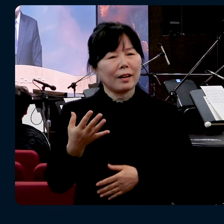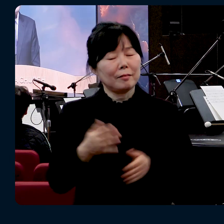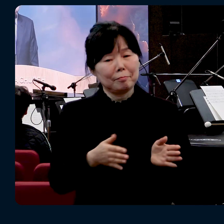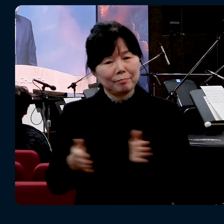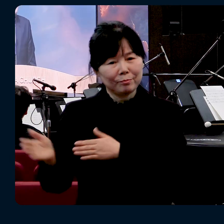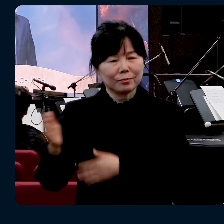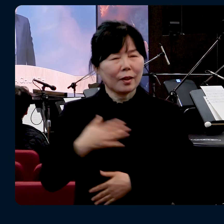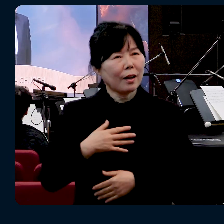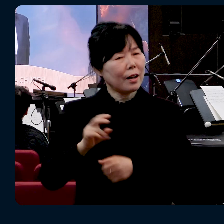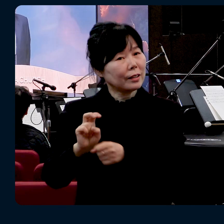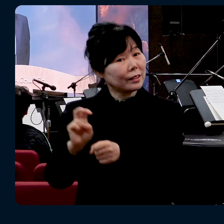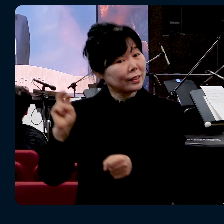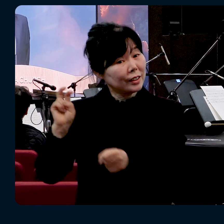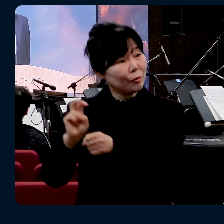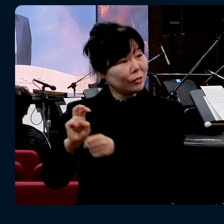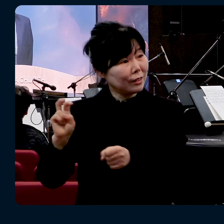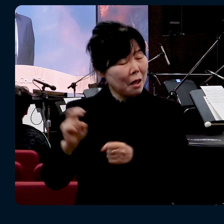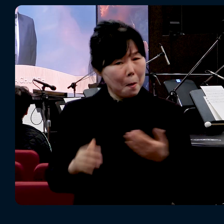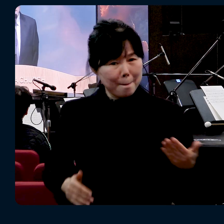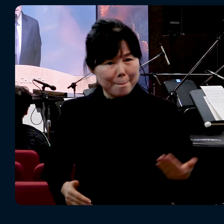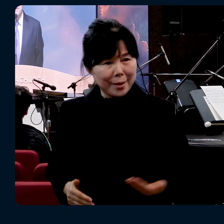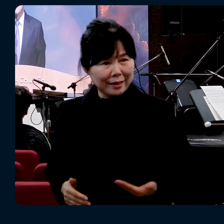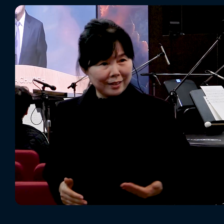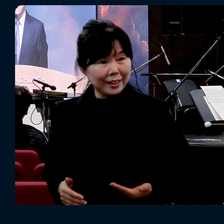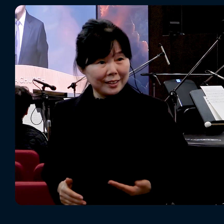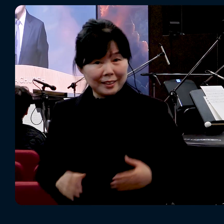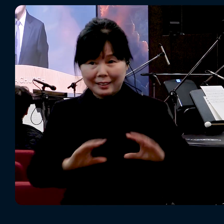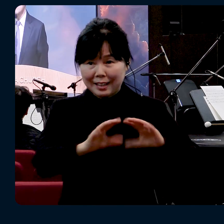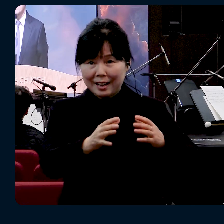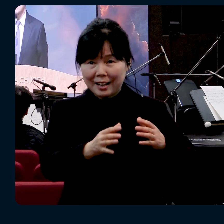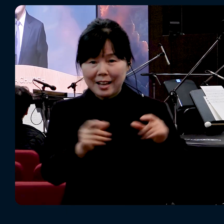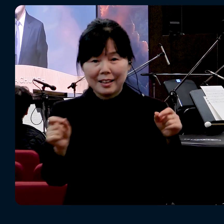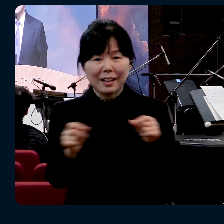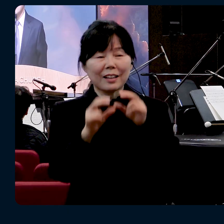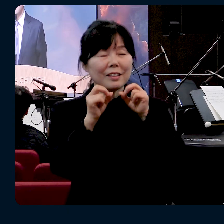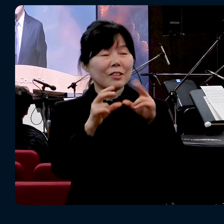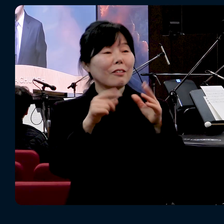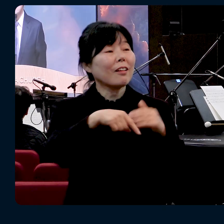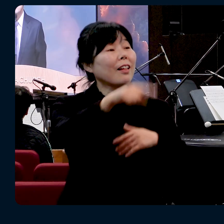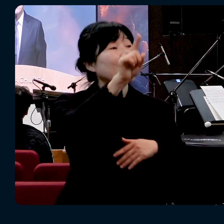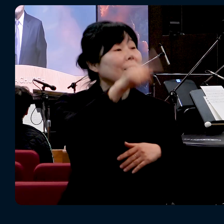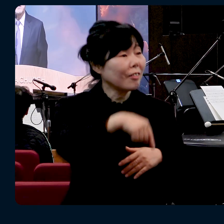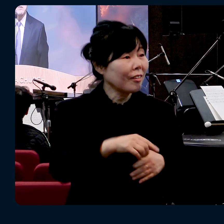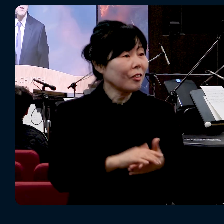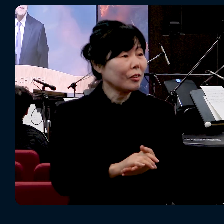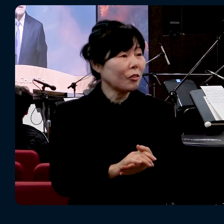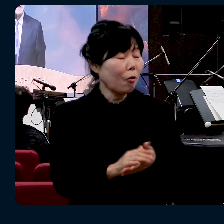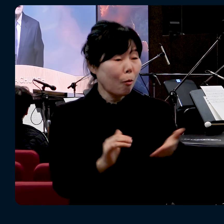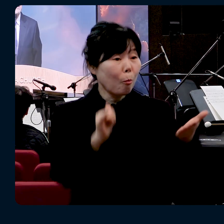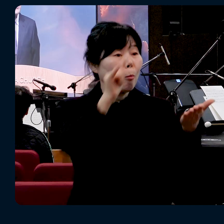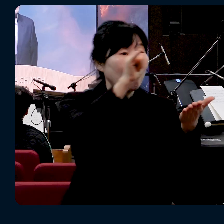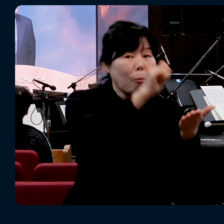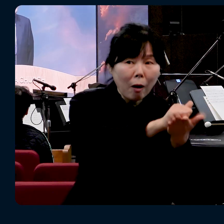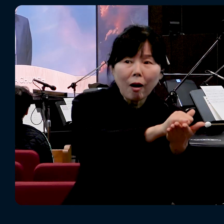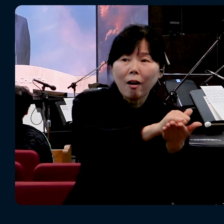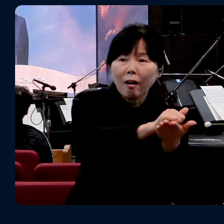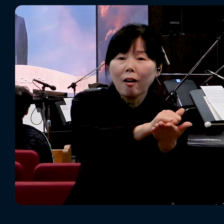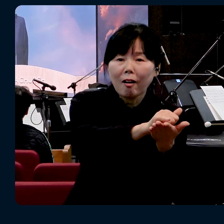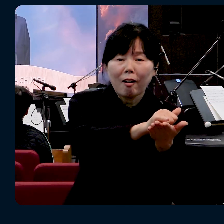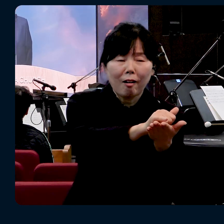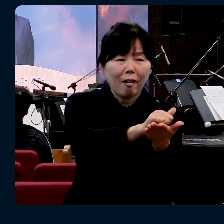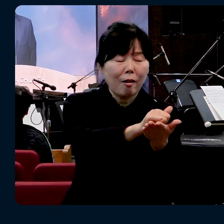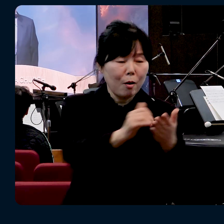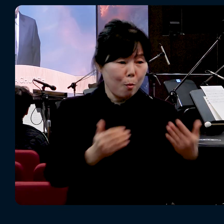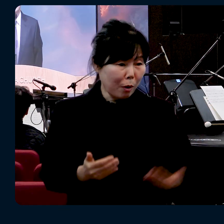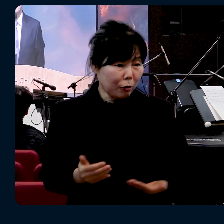제가 한 20여 년 전에 방글라데시에 단기 선교를 가서 엄청 충격을 받았습니다. 몇 년 동안